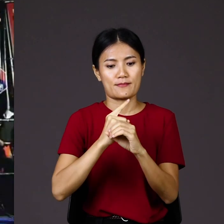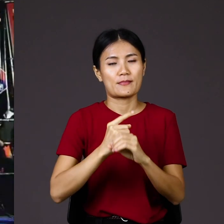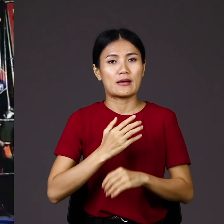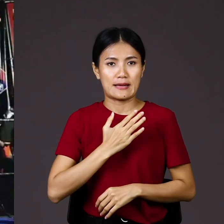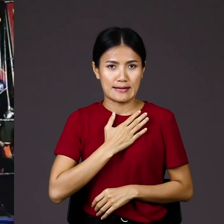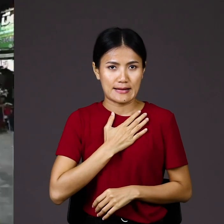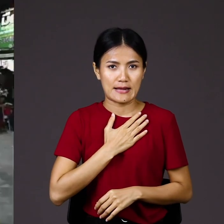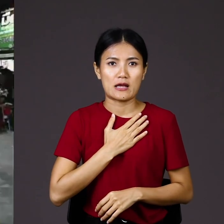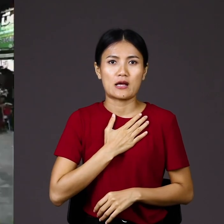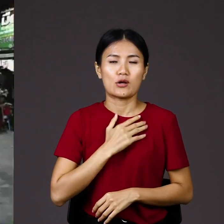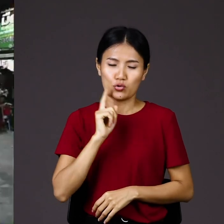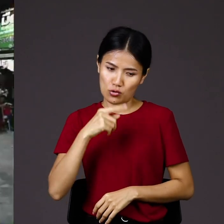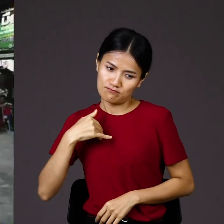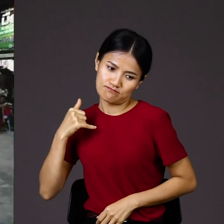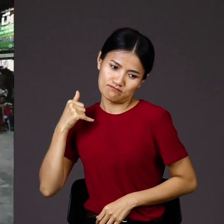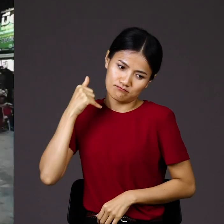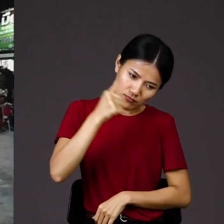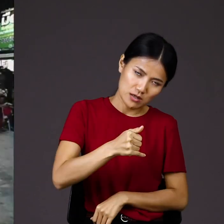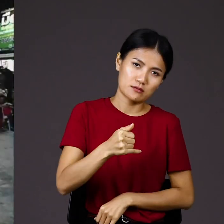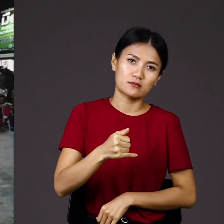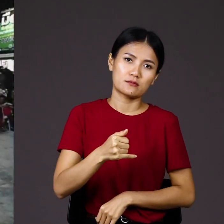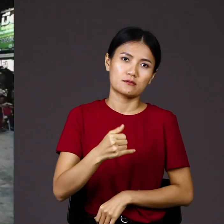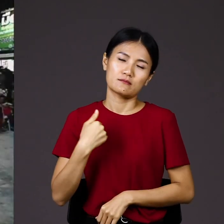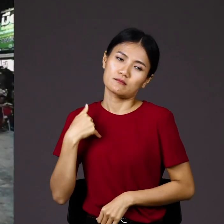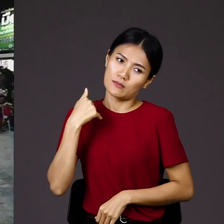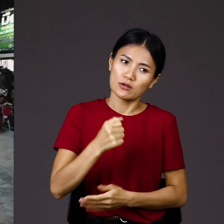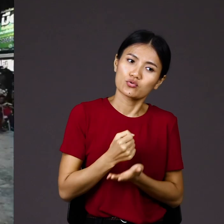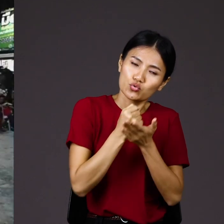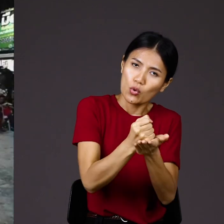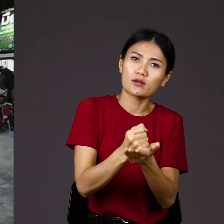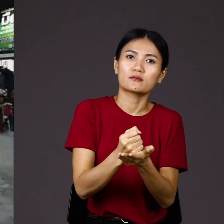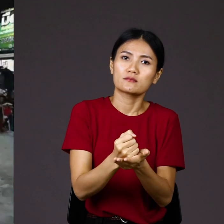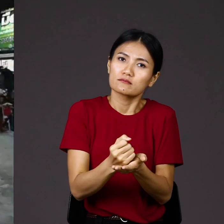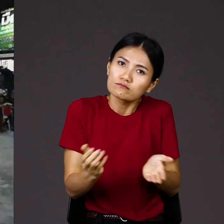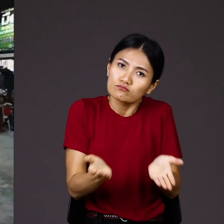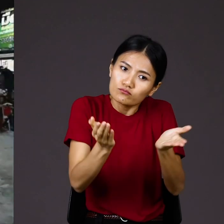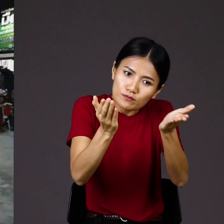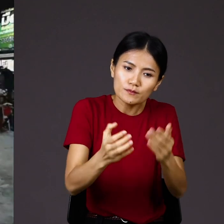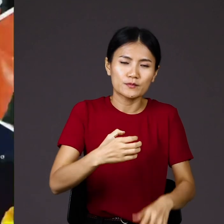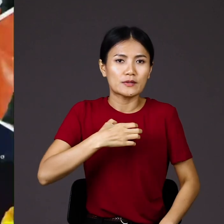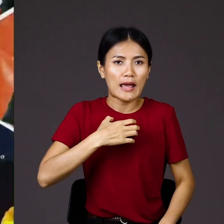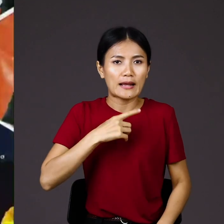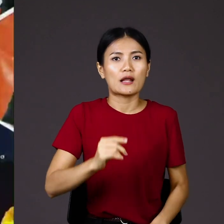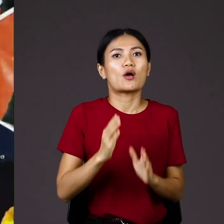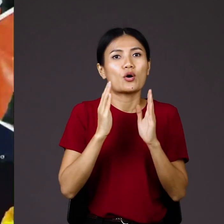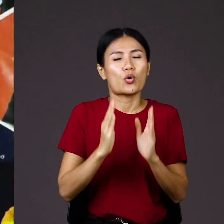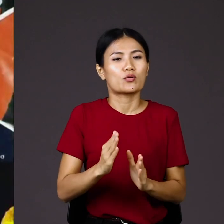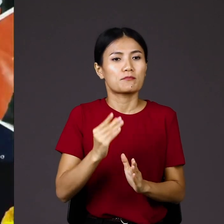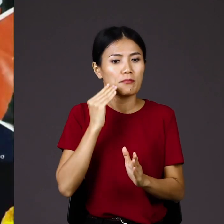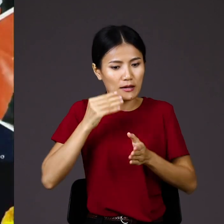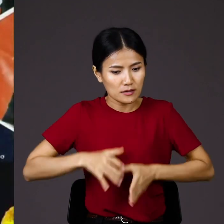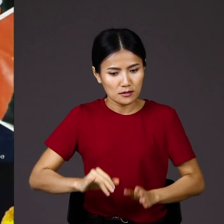พวกเราคณะก้าวหน้าจึงต้องเข้ามาสู้สนามนี้เพราะเราต้องการคนนนทบุรีเกิดที่นี่โตที่